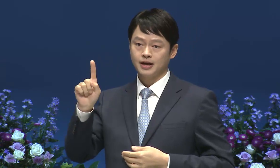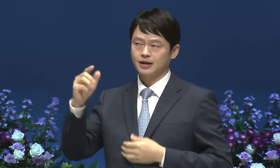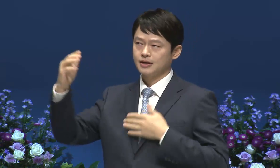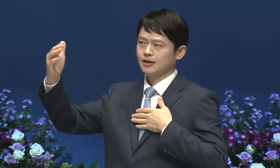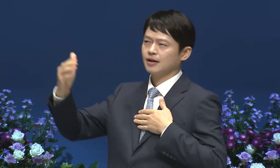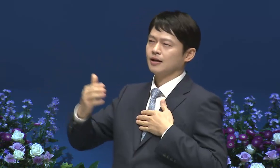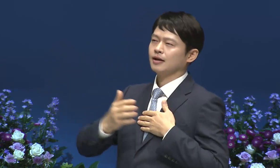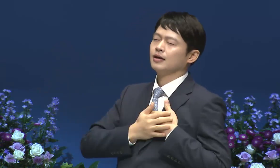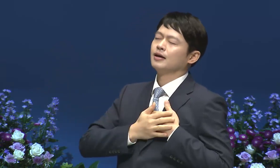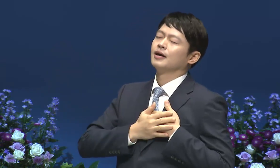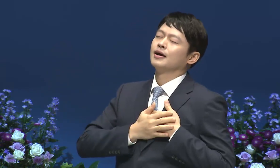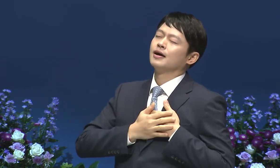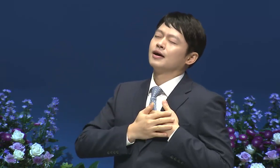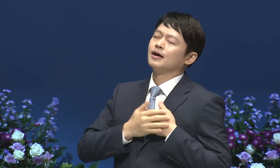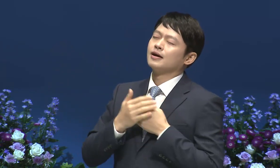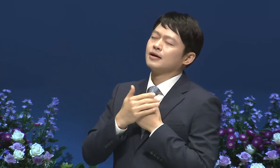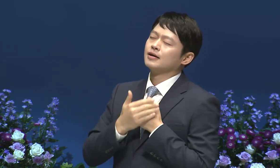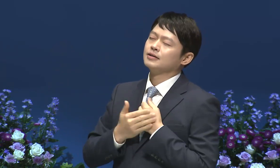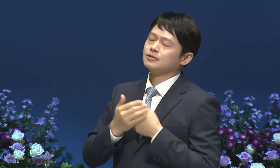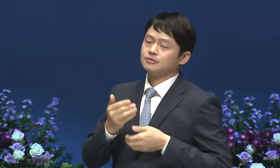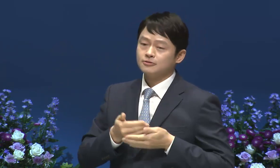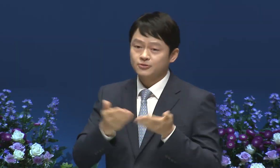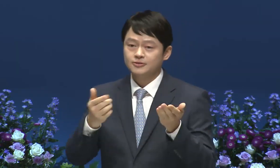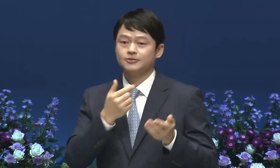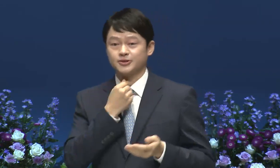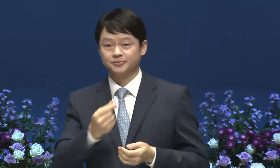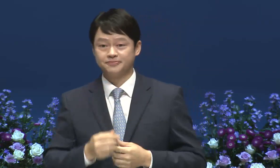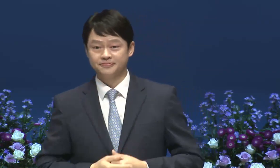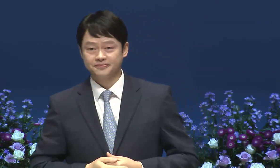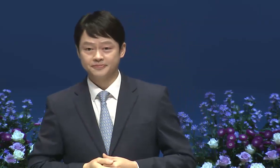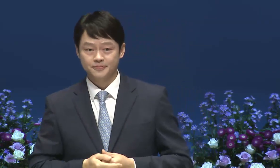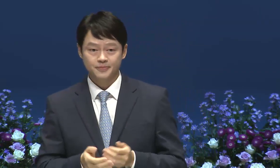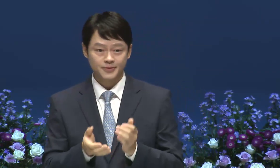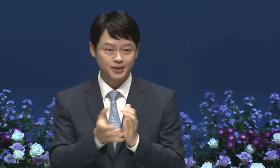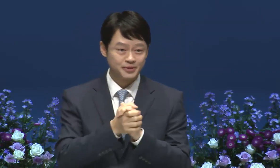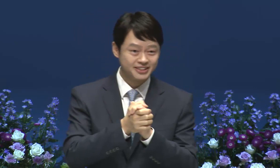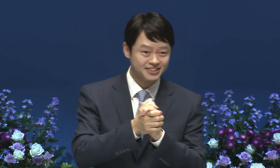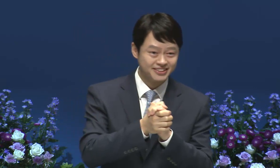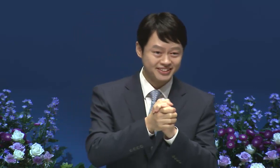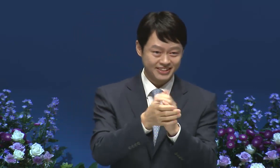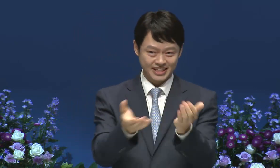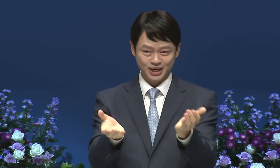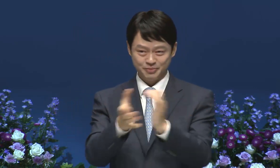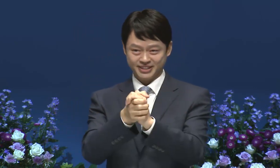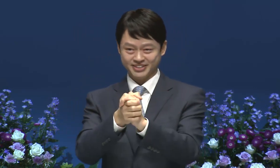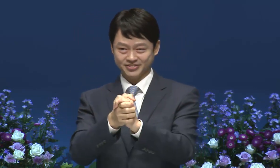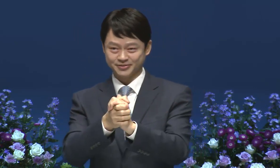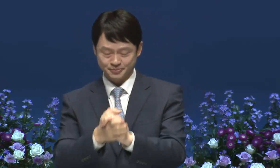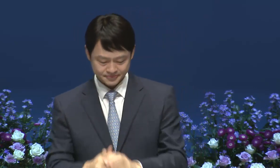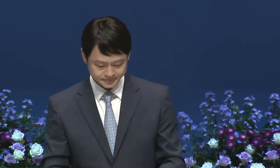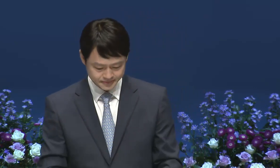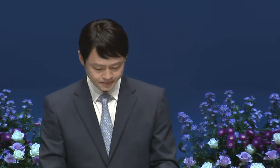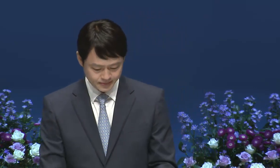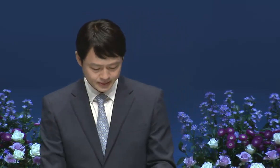그리고 그 수어 통역을 통해 많은 농인들은 레마의 메시지를 받고 있습니다. 여러분도 그 레마를 받으시길